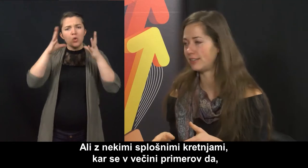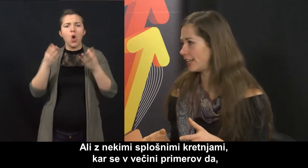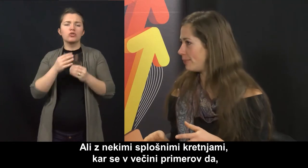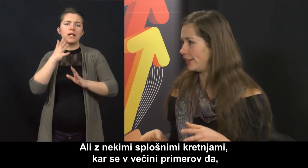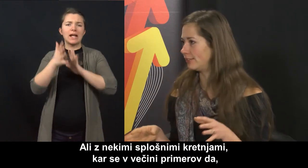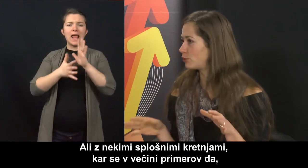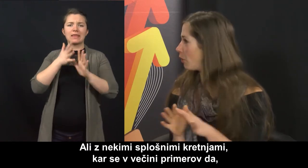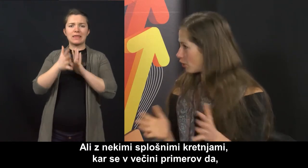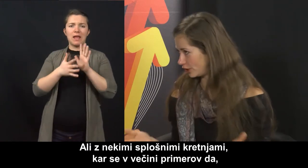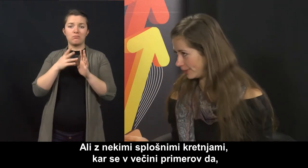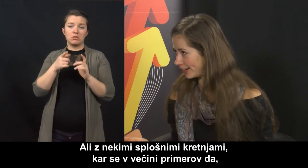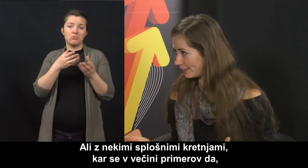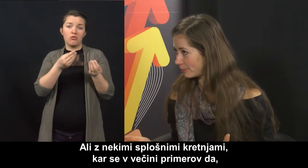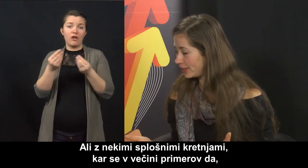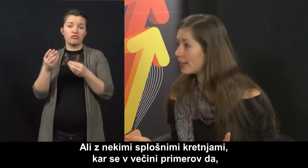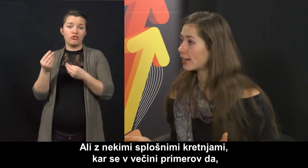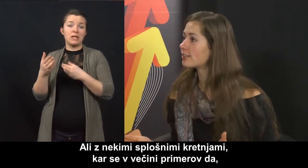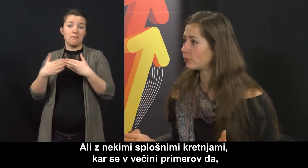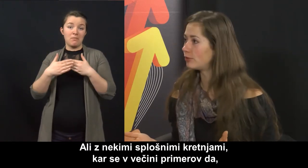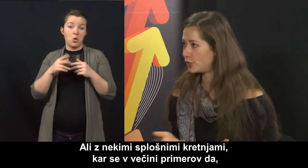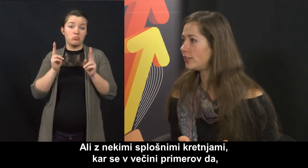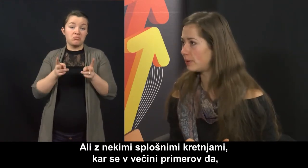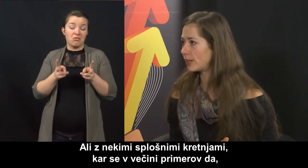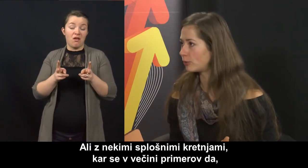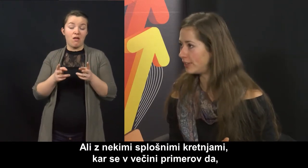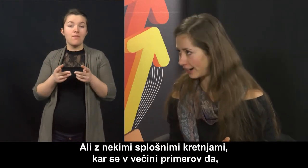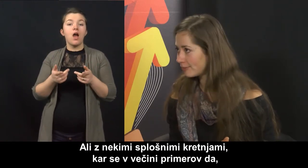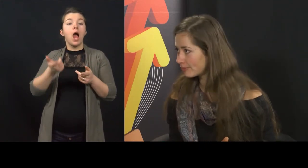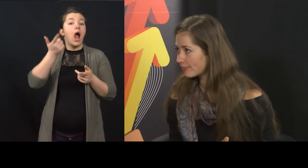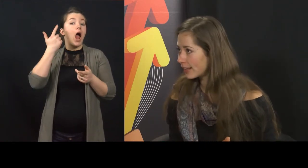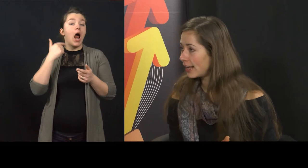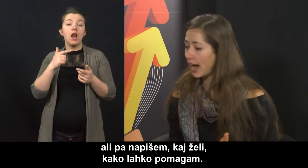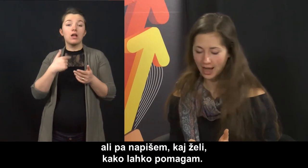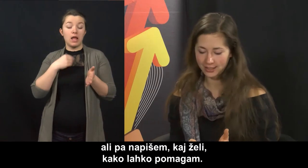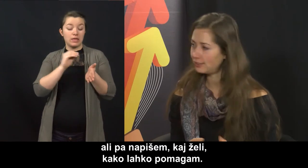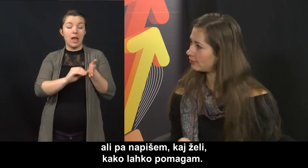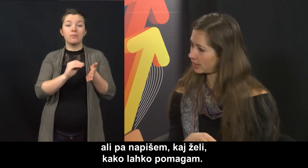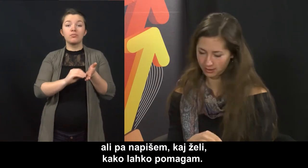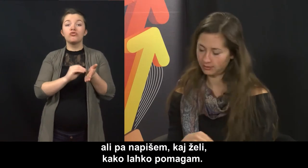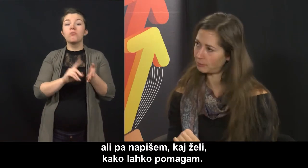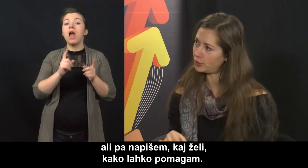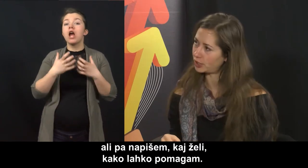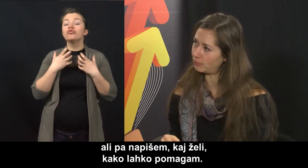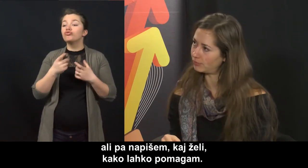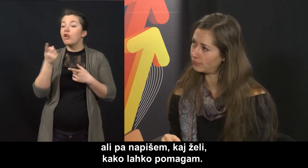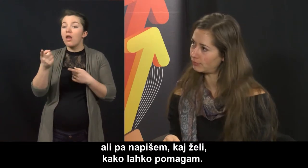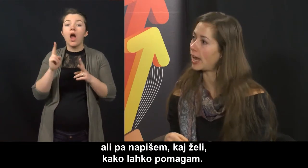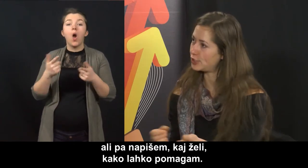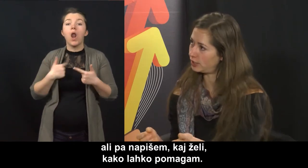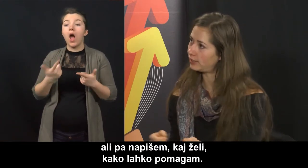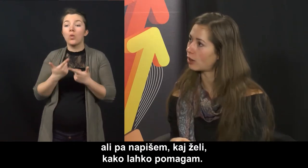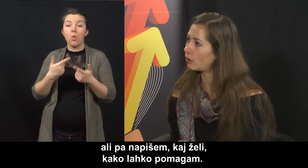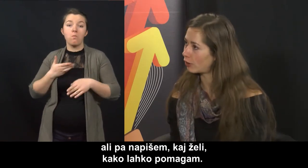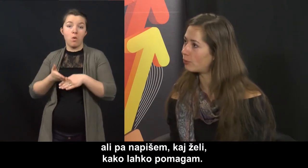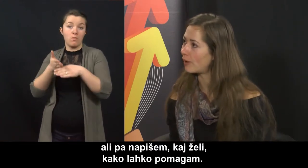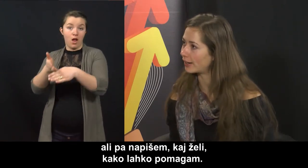ali z nekimi splošnimi kretnjami, kar se v večini primerov da, ali da napišem kaj